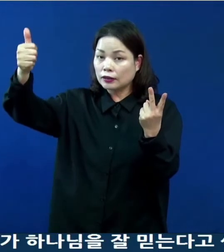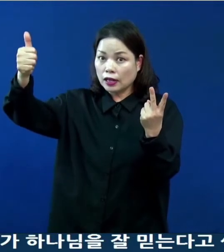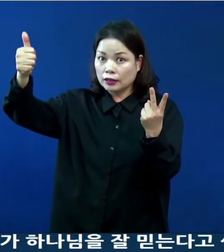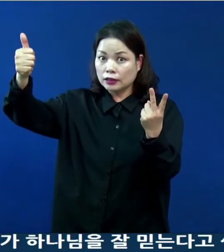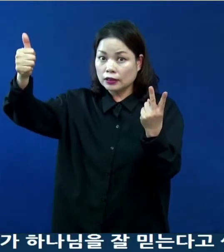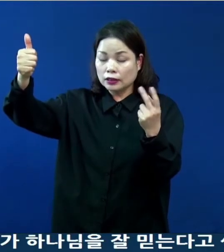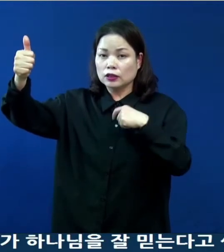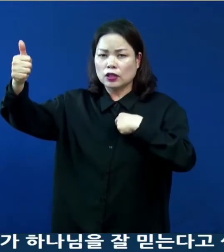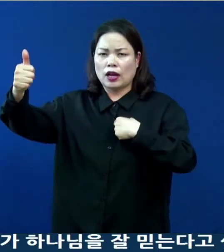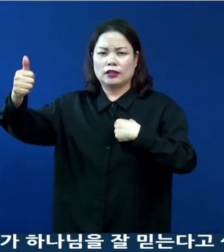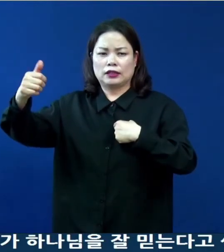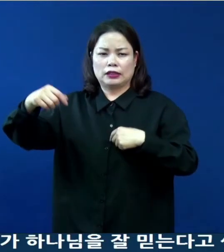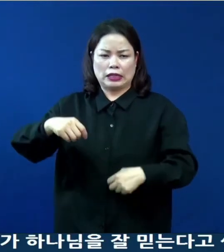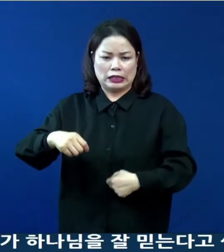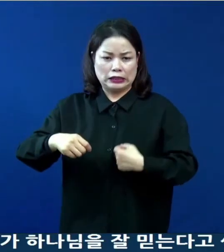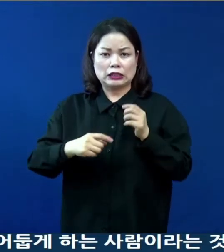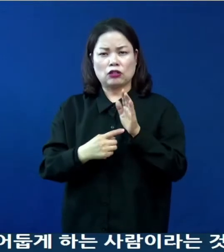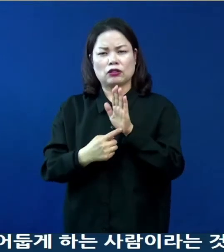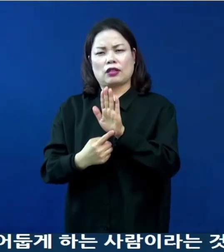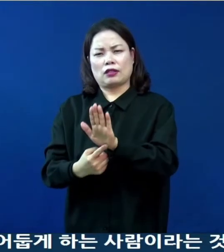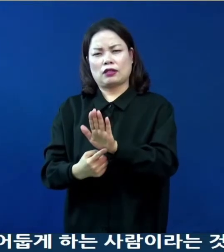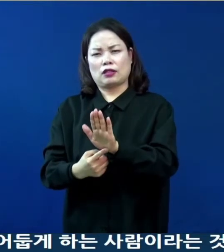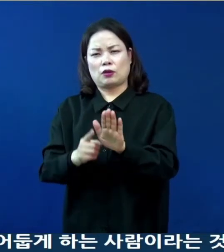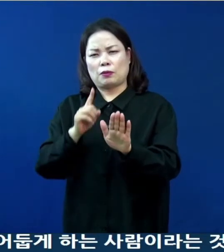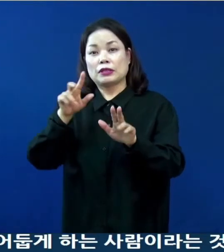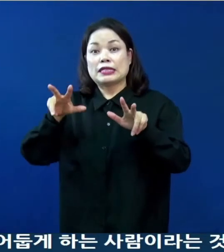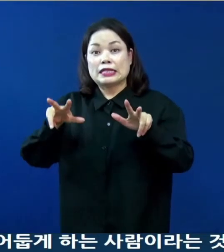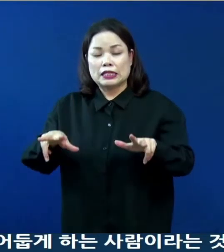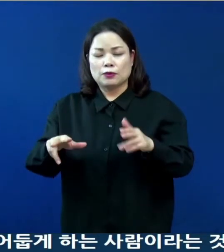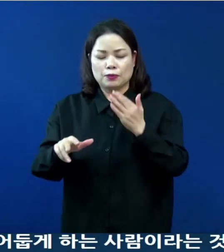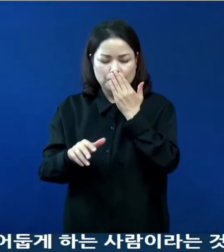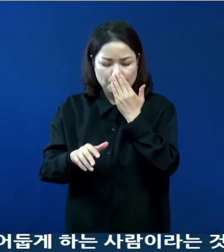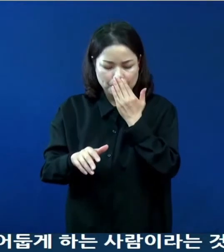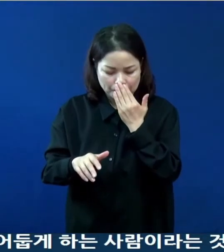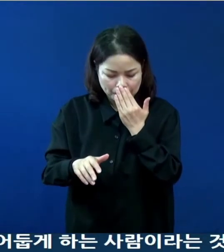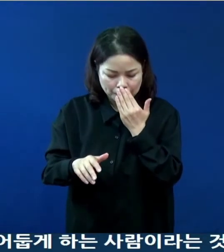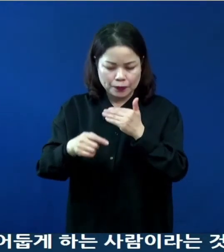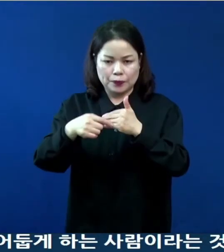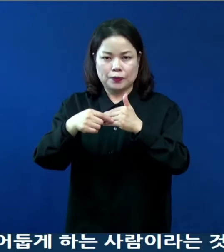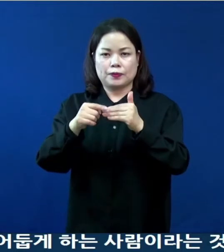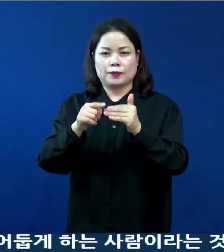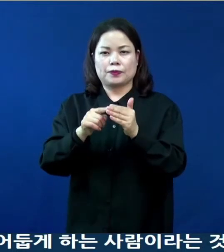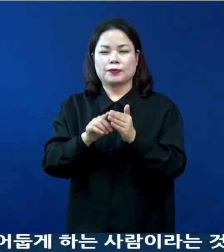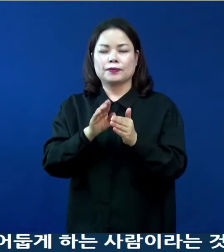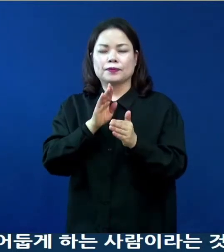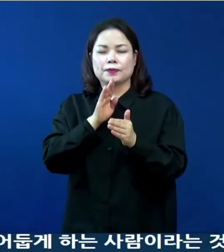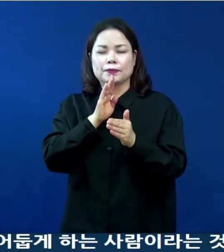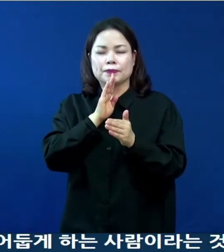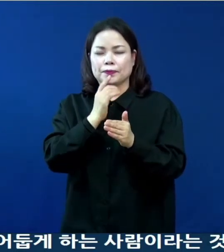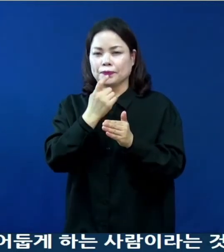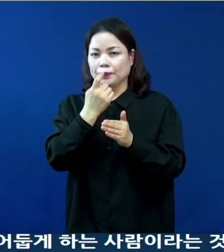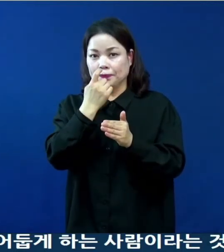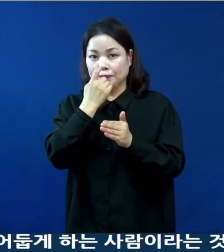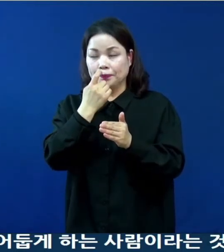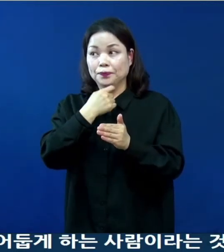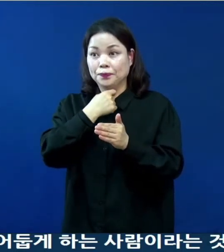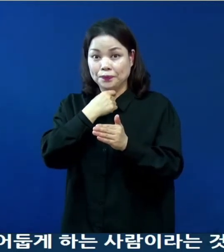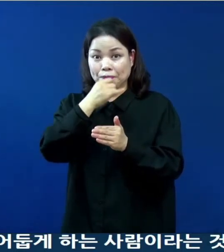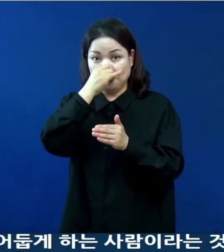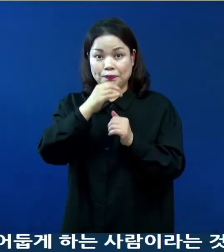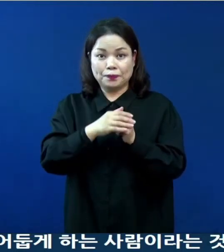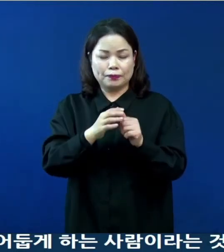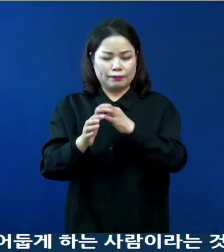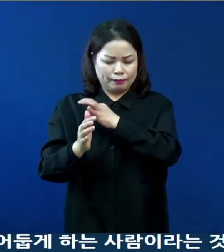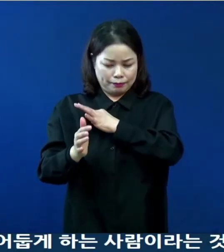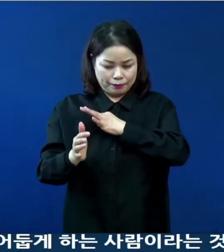진단하고 자기의 의를 드러내기 위해서 이 말씀을 했다면 지금은 겸손한 마음으로 진실한 배움을 요청하고 있습니다. 그리고